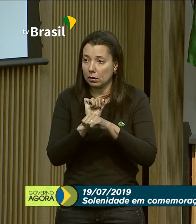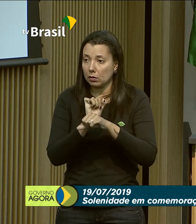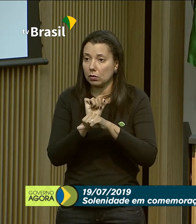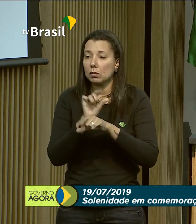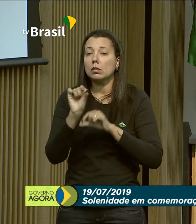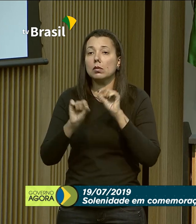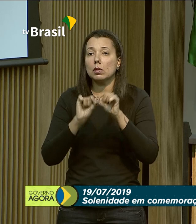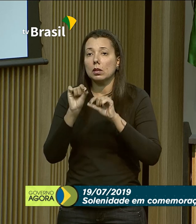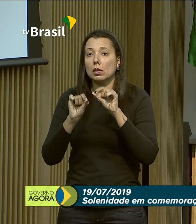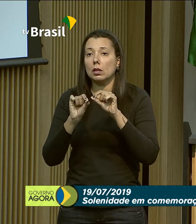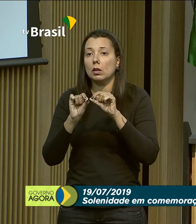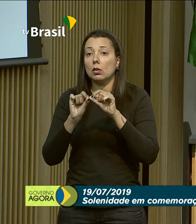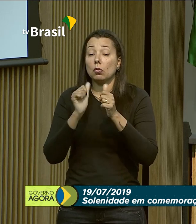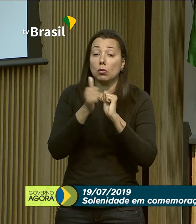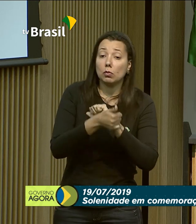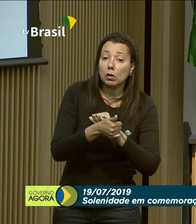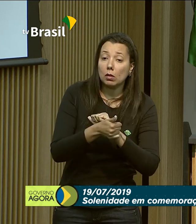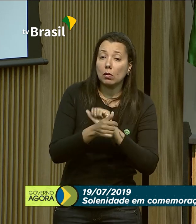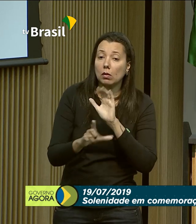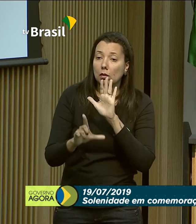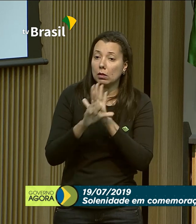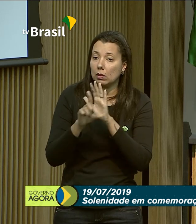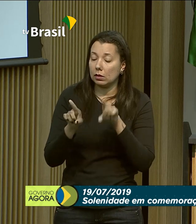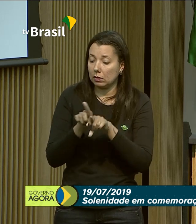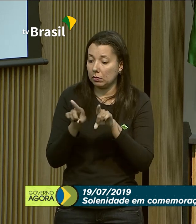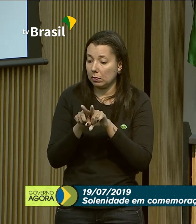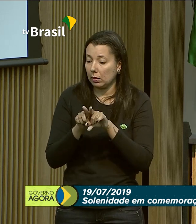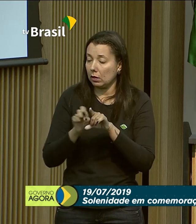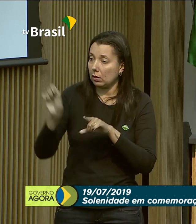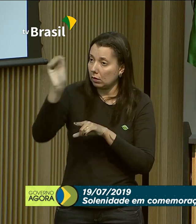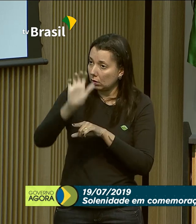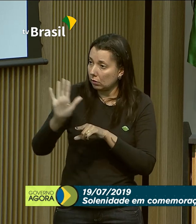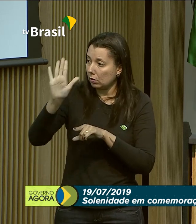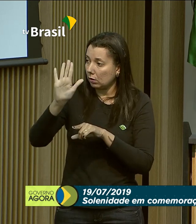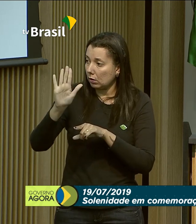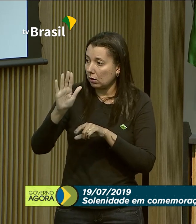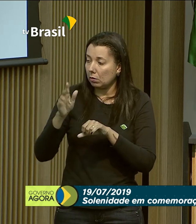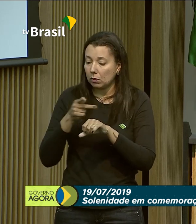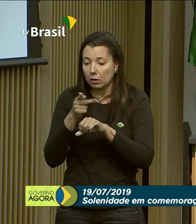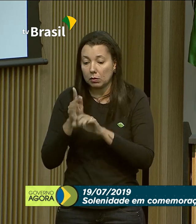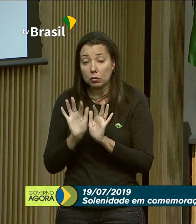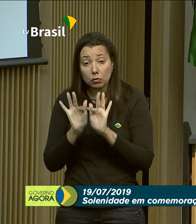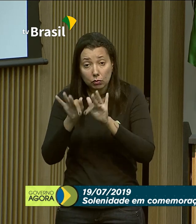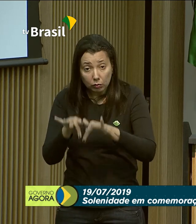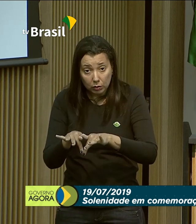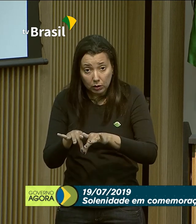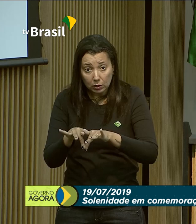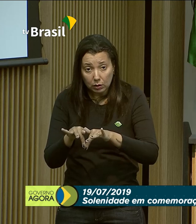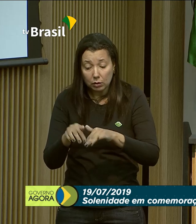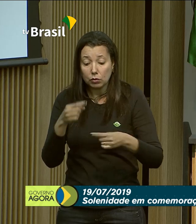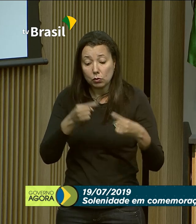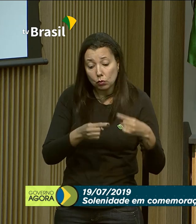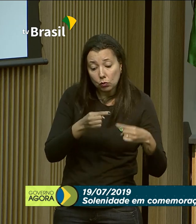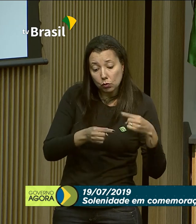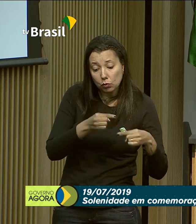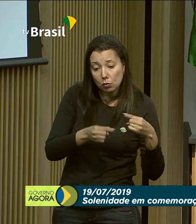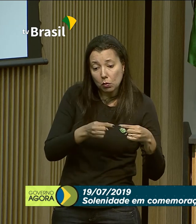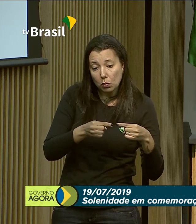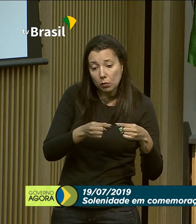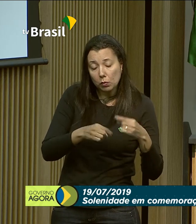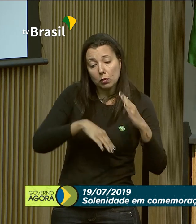Futebol. Assim, além da regulação do esporte nacional, buscaremos dar fim à difícil discussão